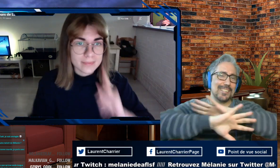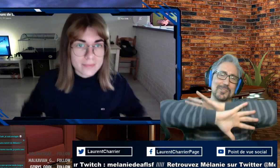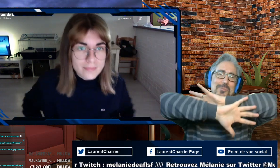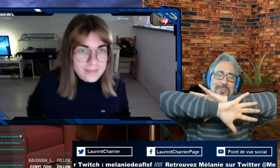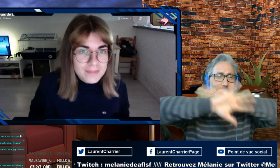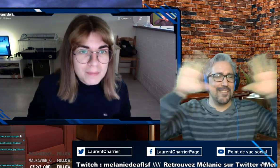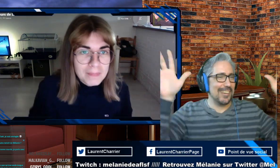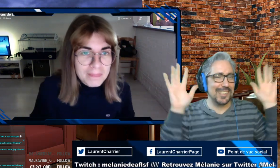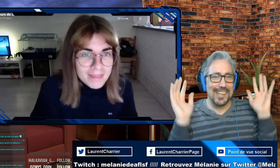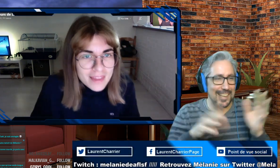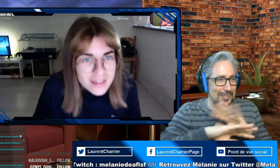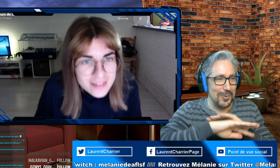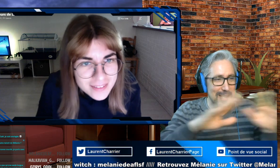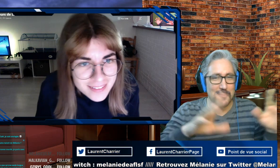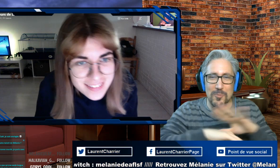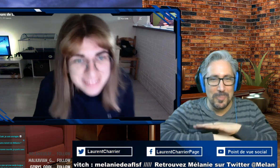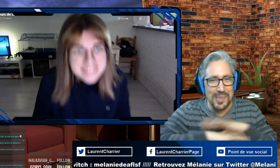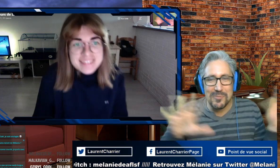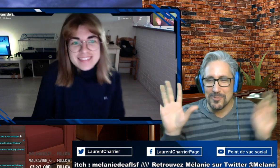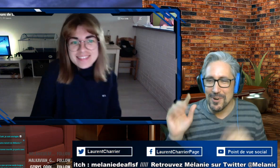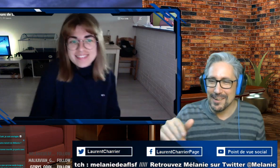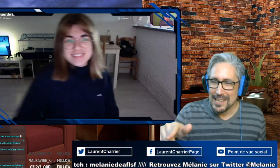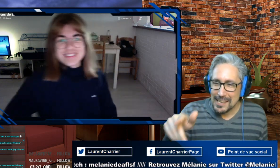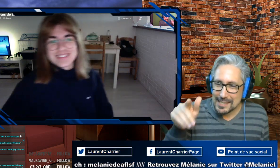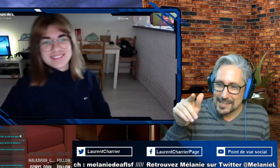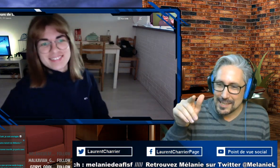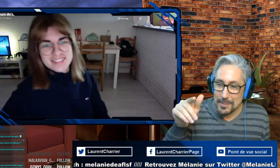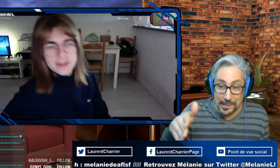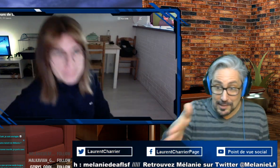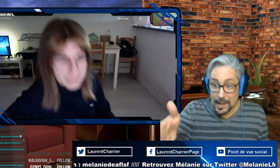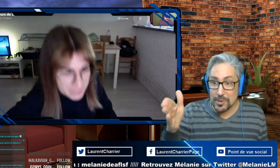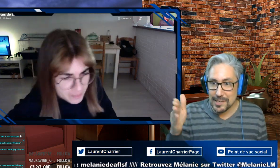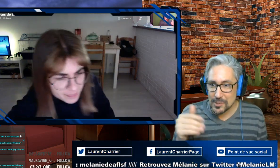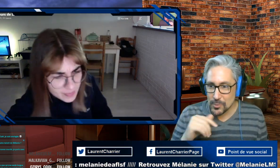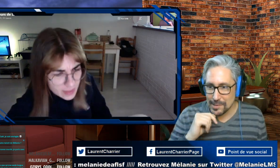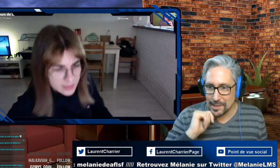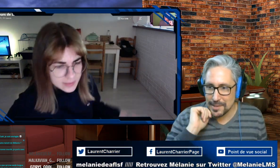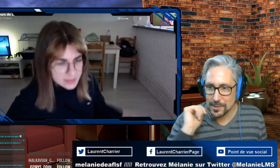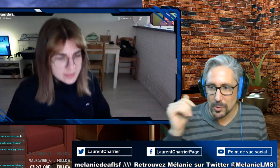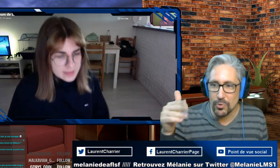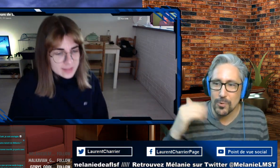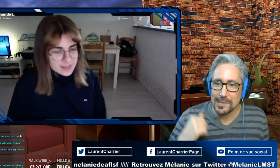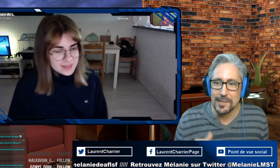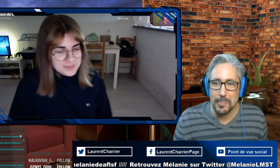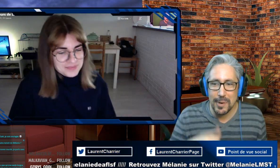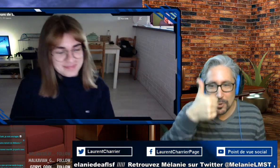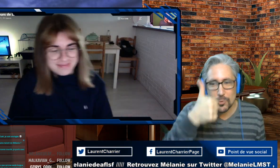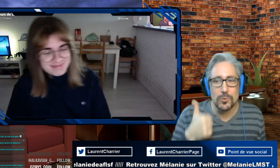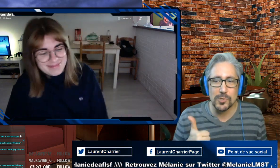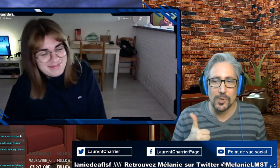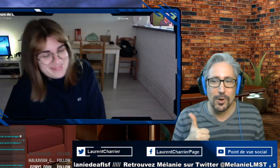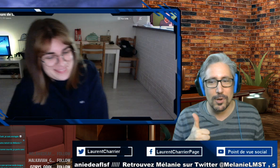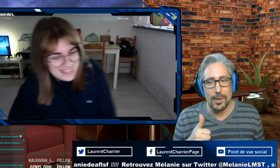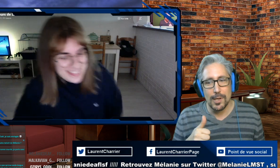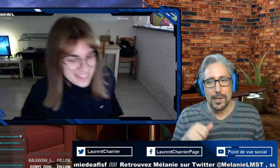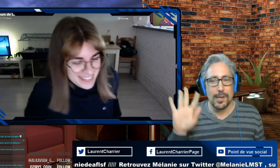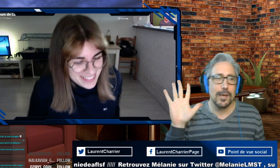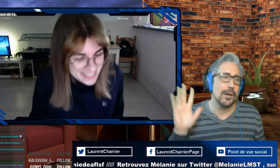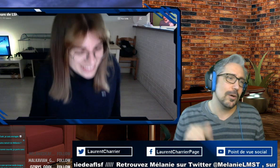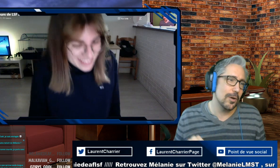la question, faut voir ça, la question que t'as vue 1000 fois, mais c'est une très bonne question, hein, c'est intéressant. Pourquoi est-ce qu'il n'y a pas une